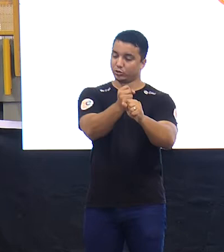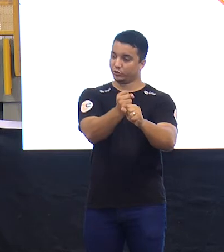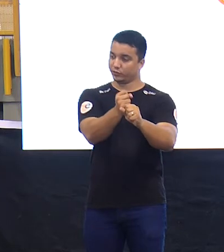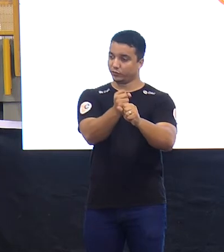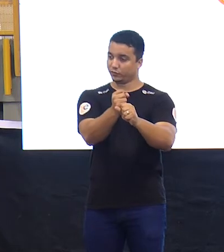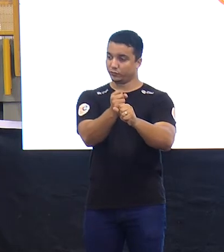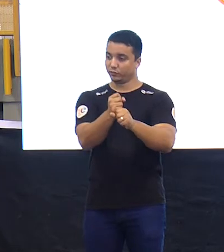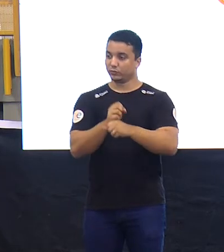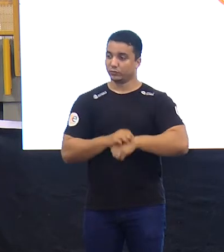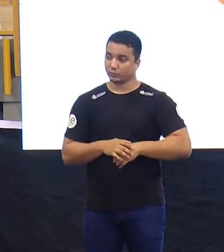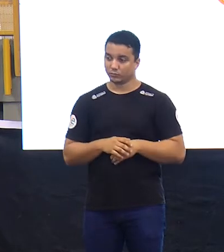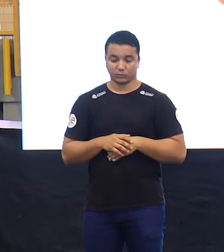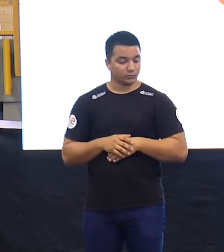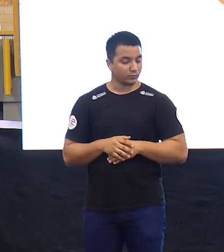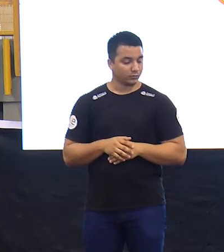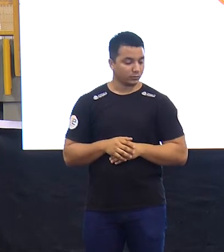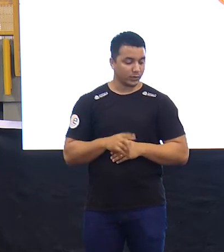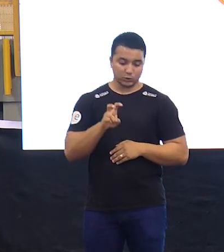cumulativamente